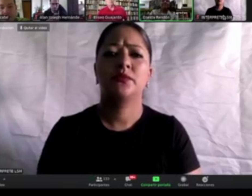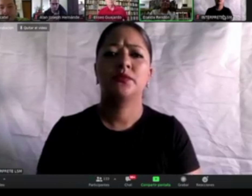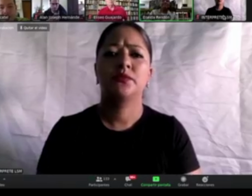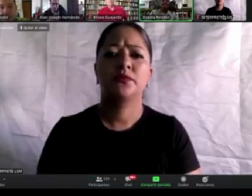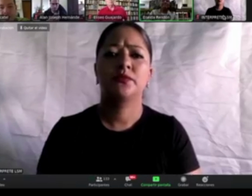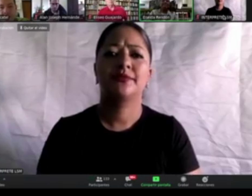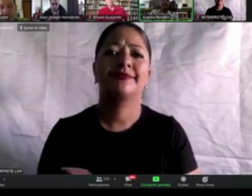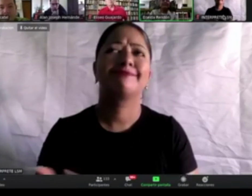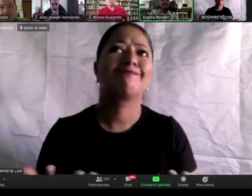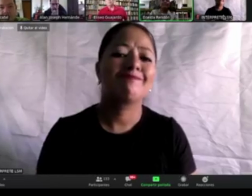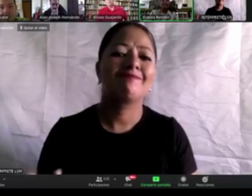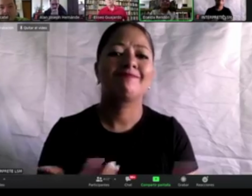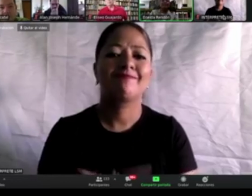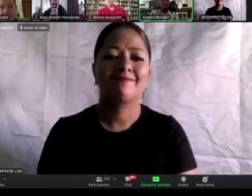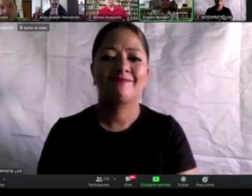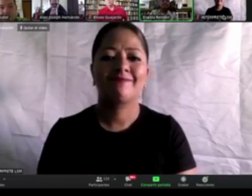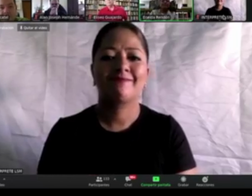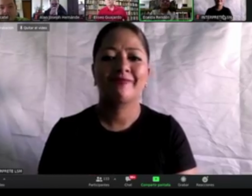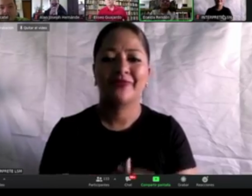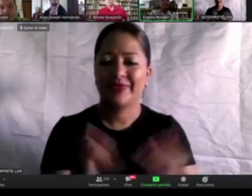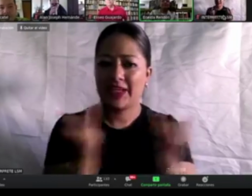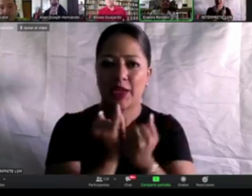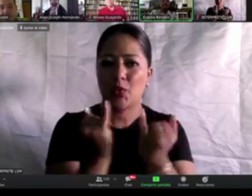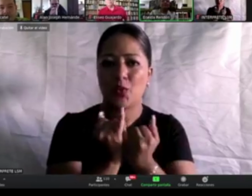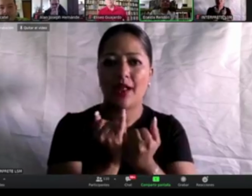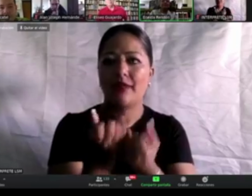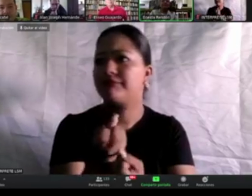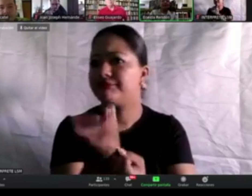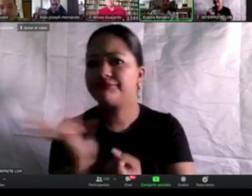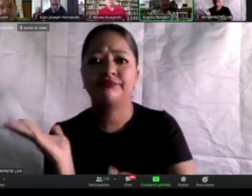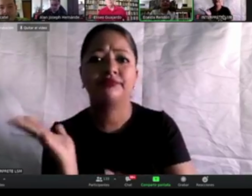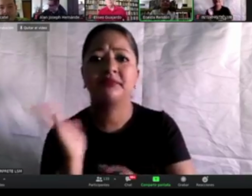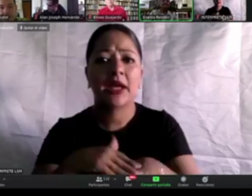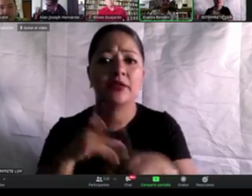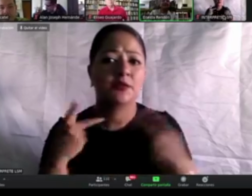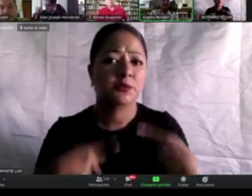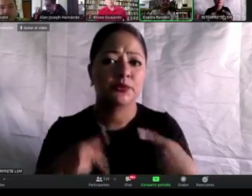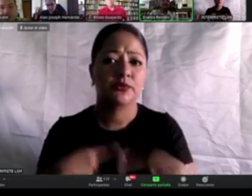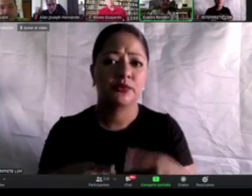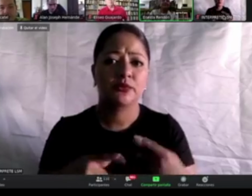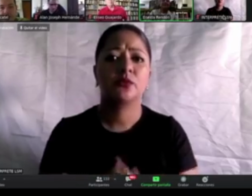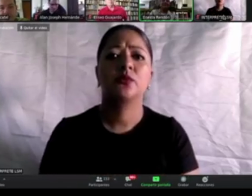pues al igual que los demás vemos esa esa